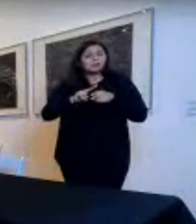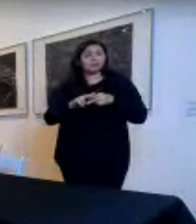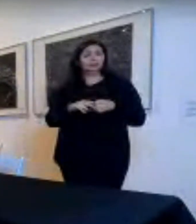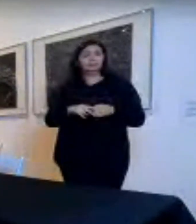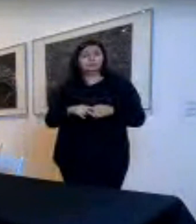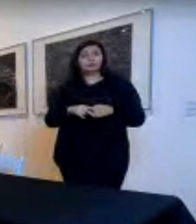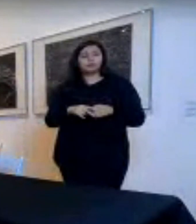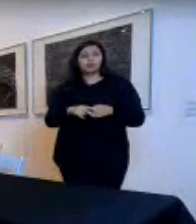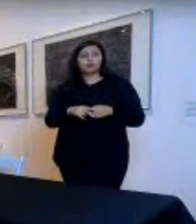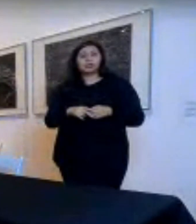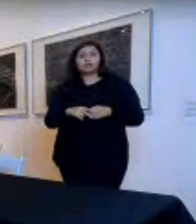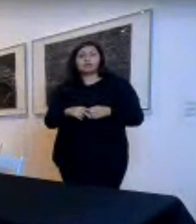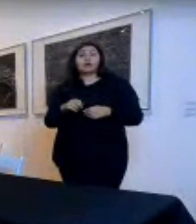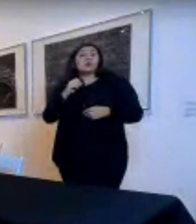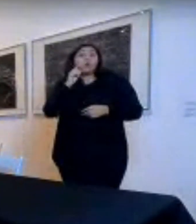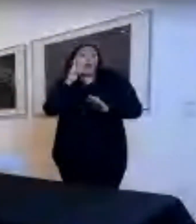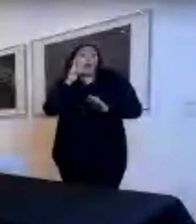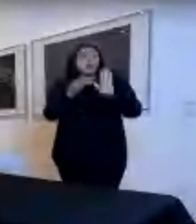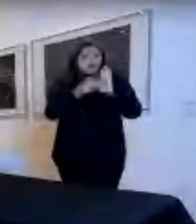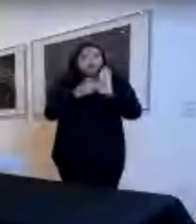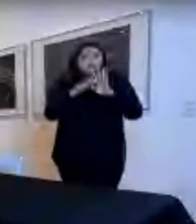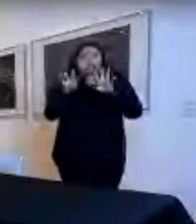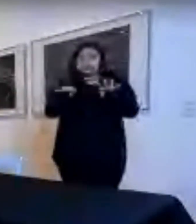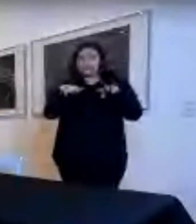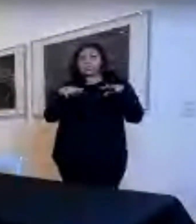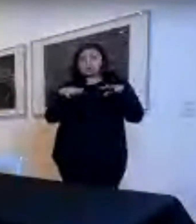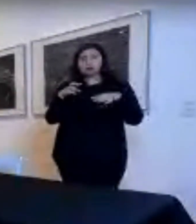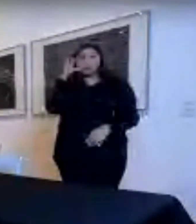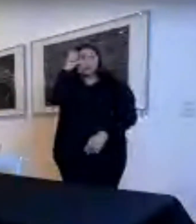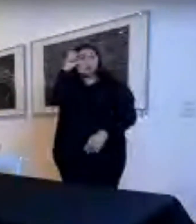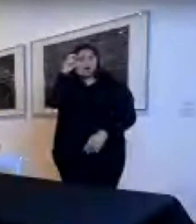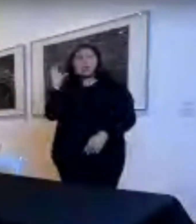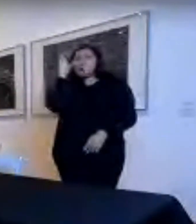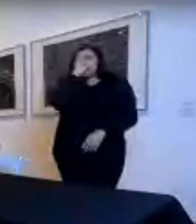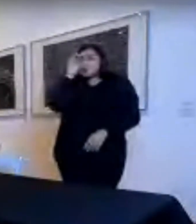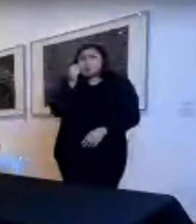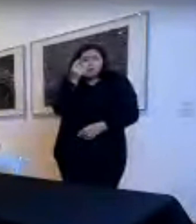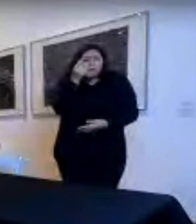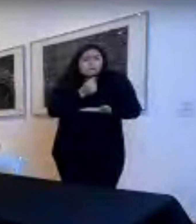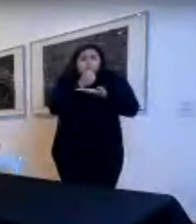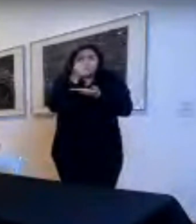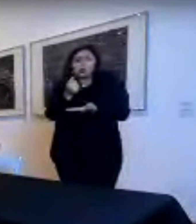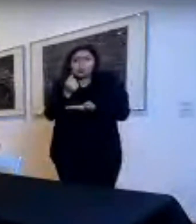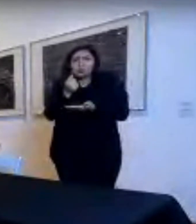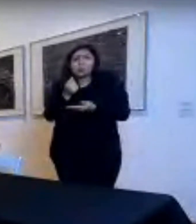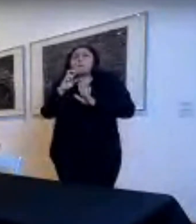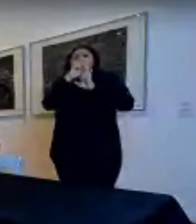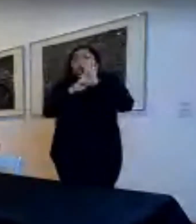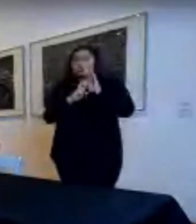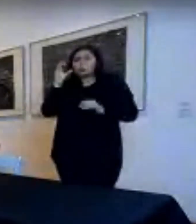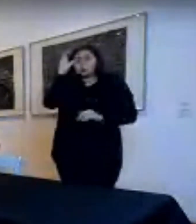estos seminarios. La Paula buscó fondos, inventó proyectos, buscó a la